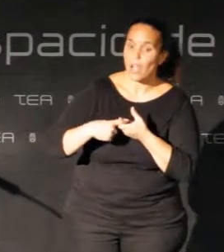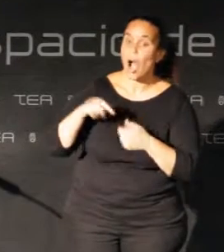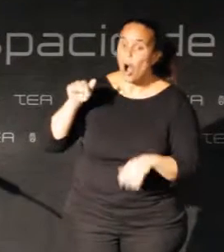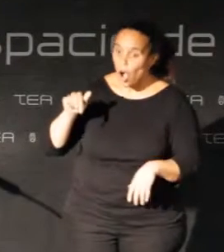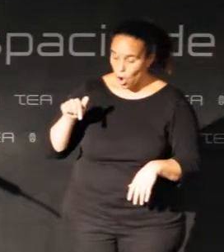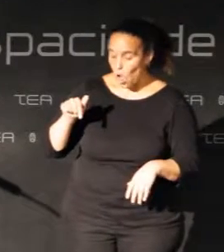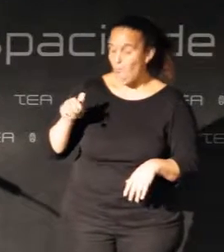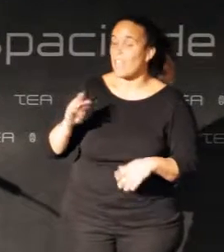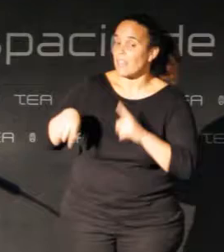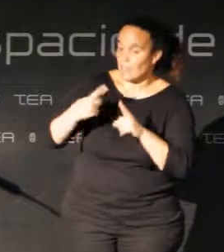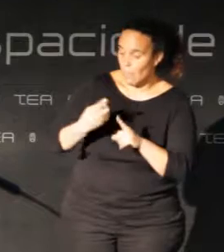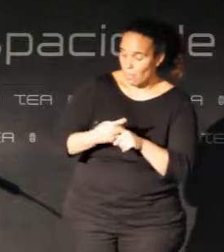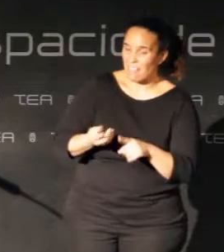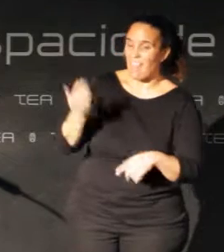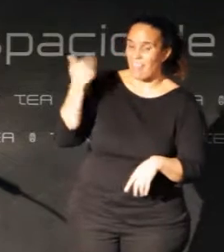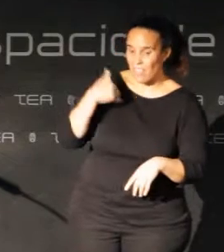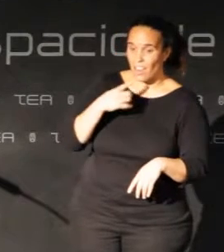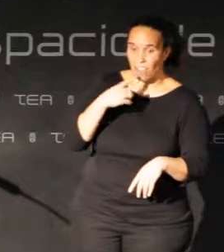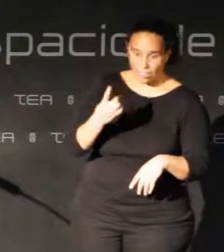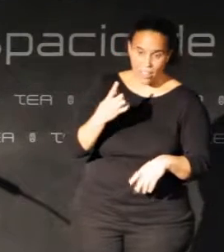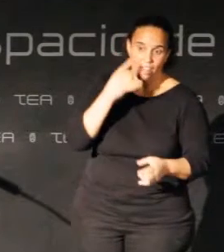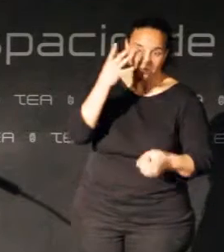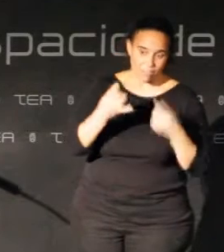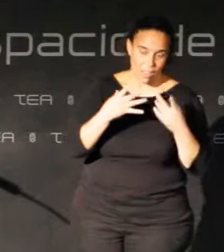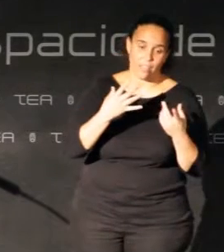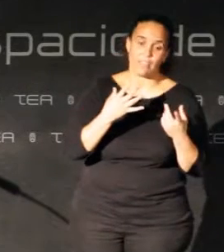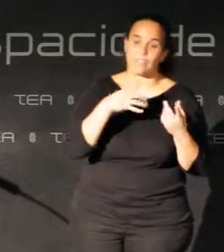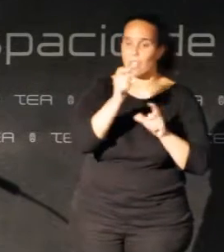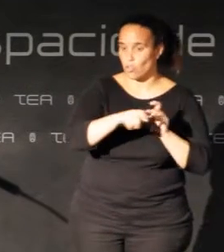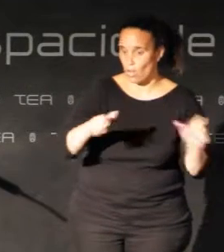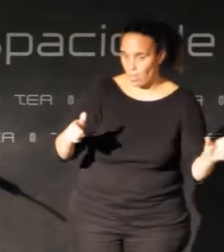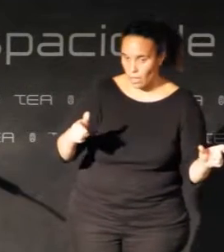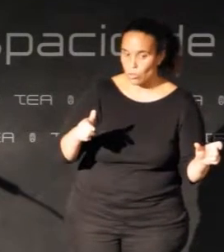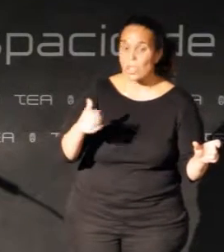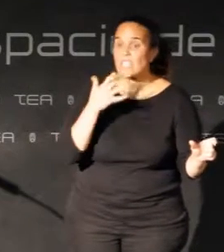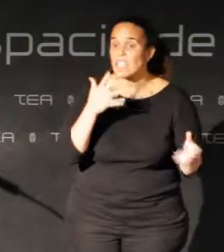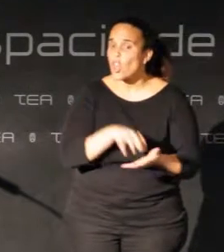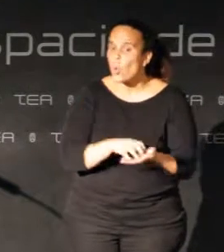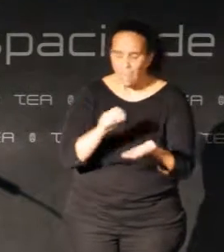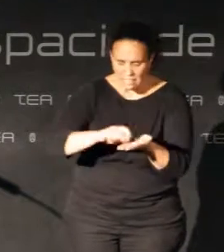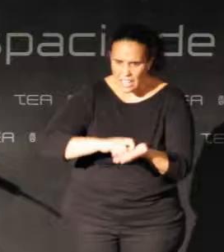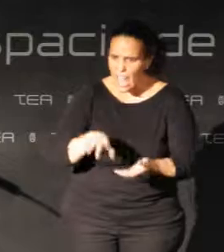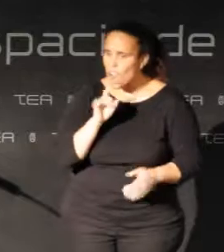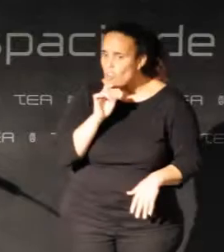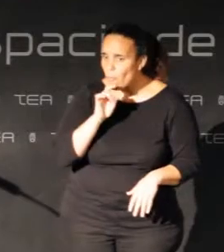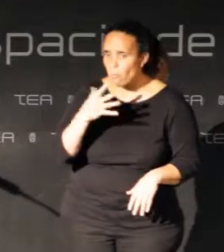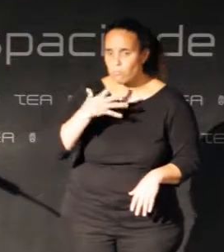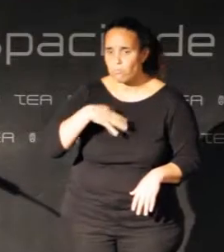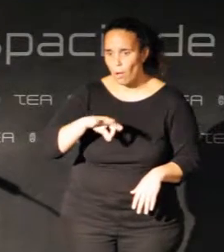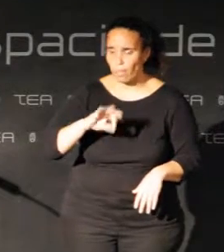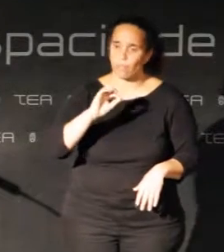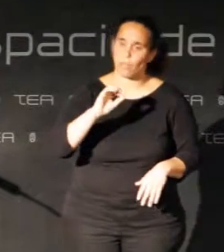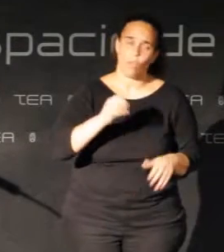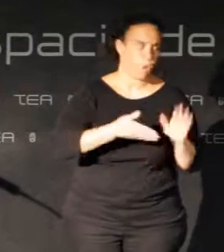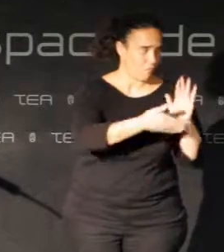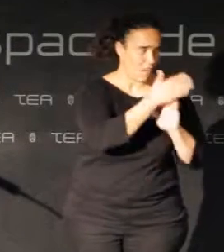agenda de actividades culturales de las entidades ciudadanas, y si tienen alguna duda sobre cómo se cumplimenta o lo que sea, a la